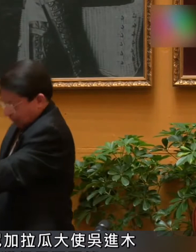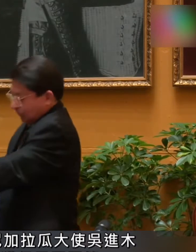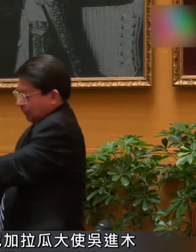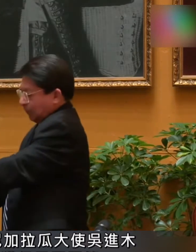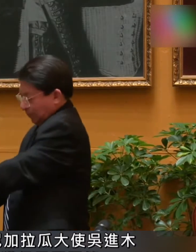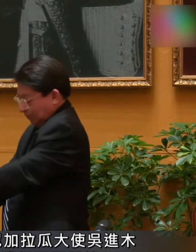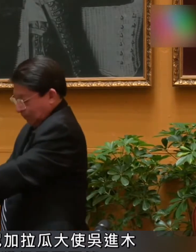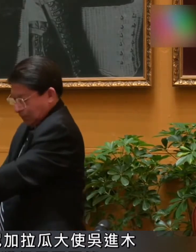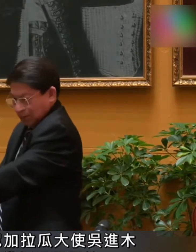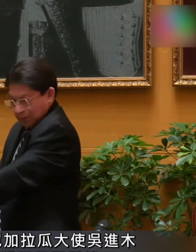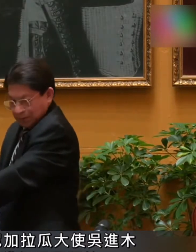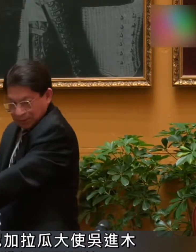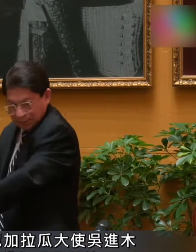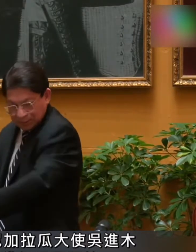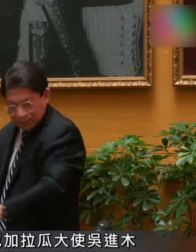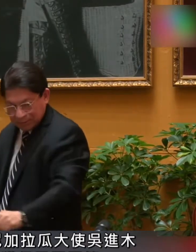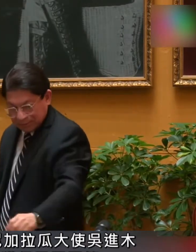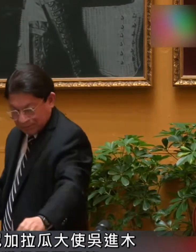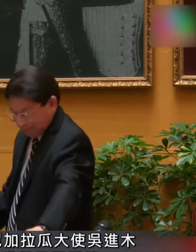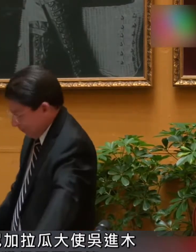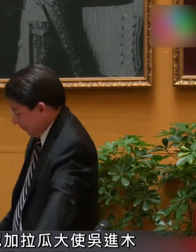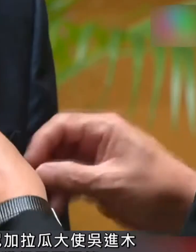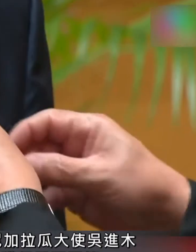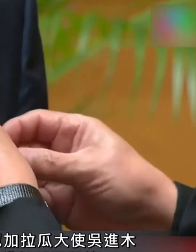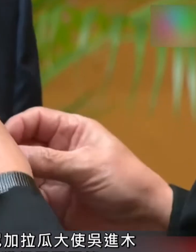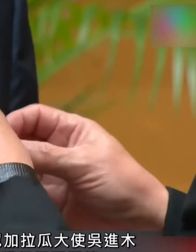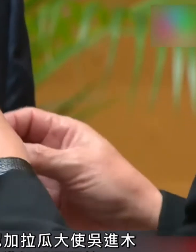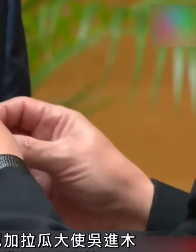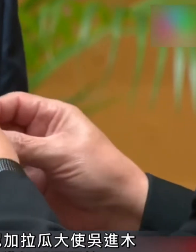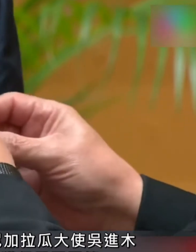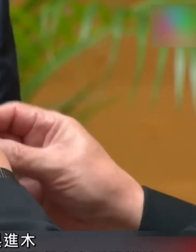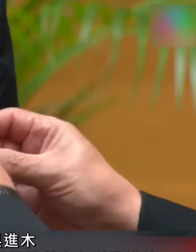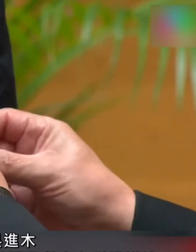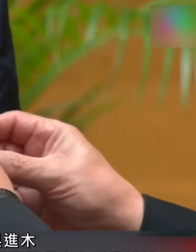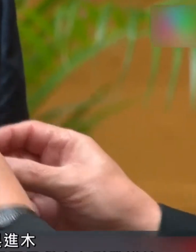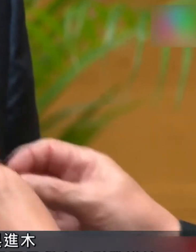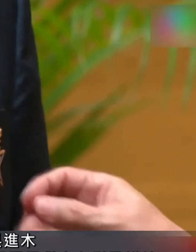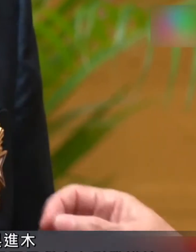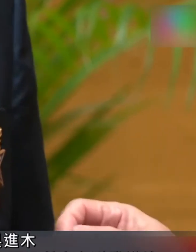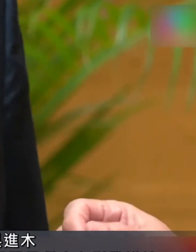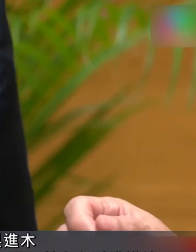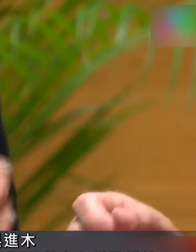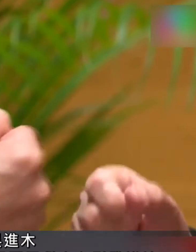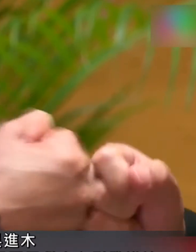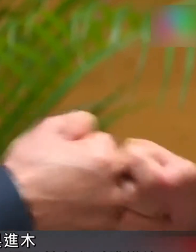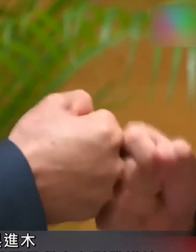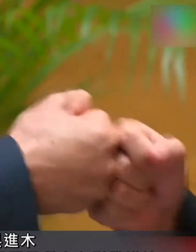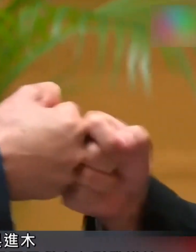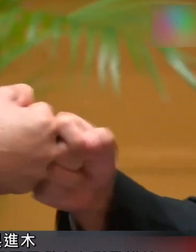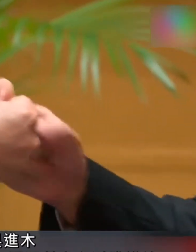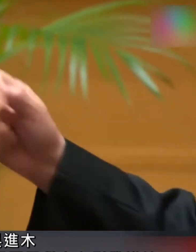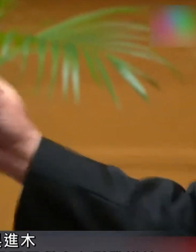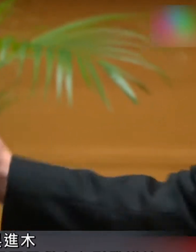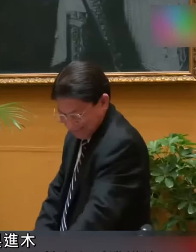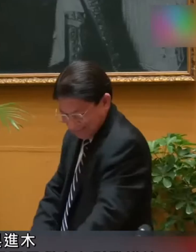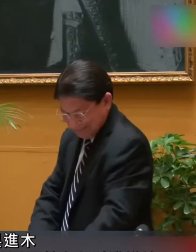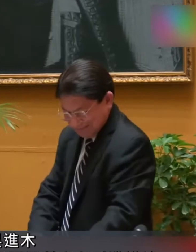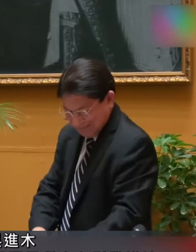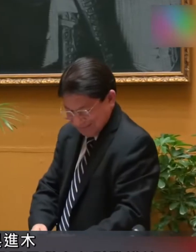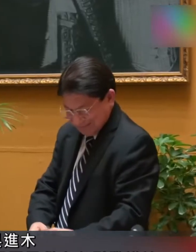大使吴敬木，在10号断交隔天获得尼国的国籍。当地媒体更报道，吴敬木派驻14年期间对尼国贡